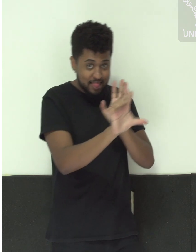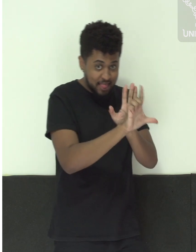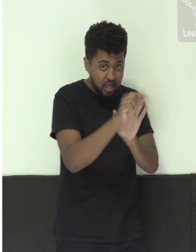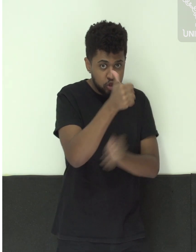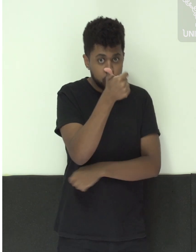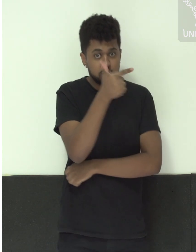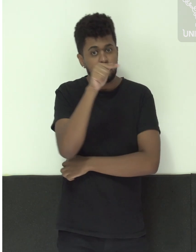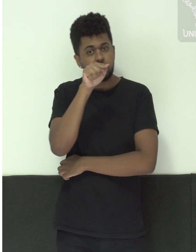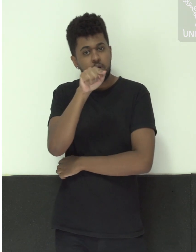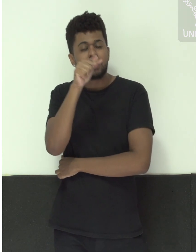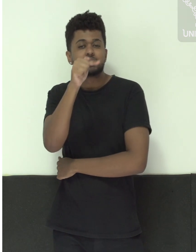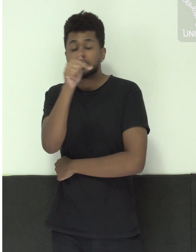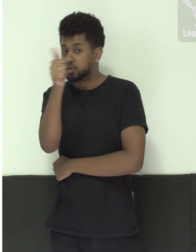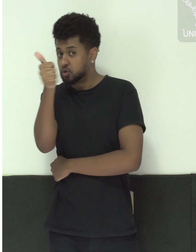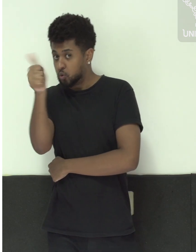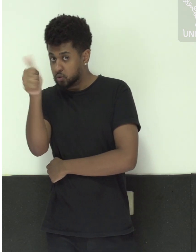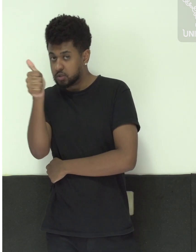nº